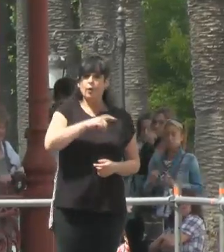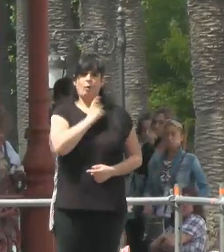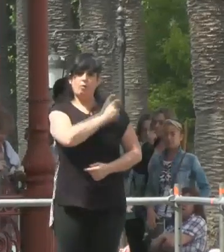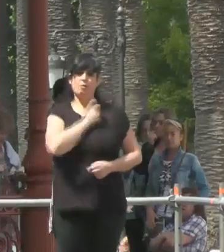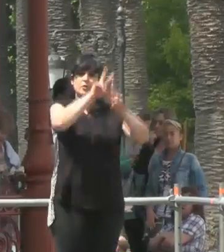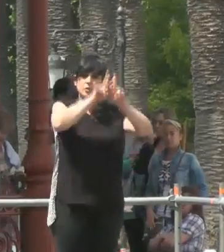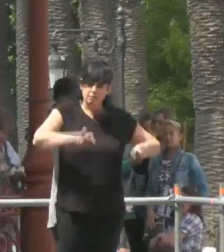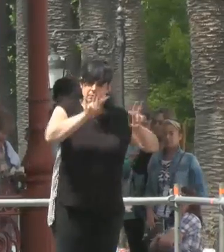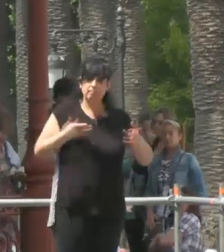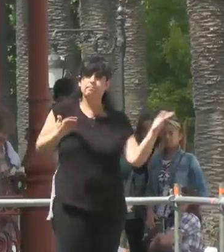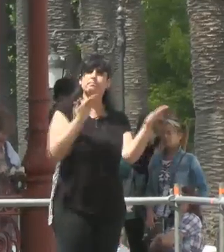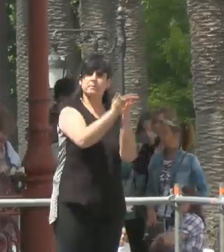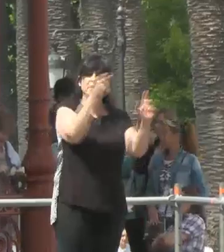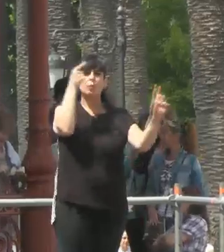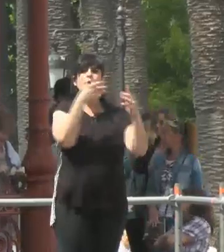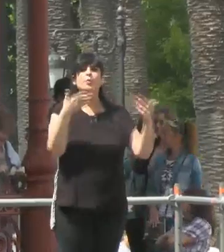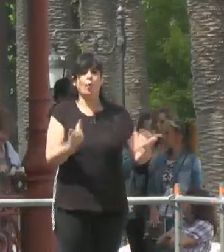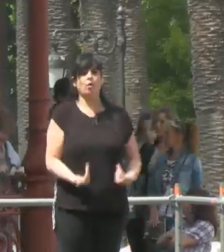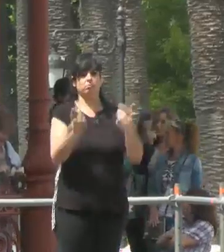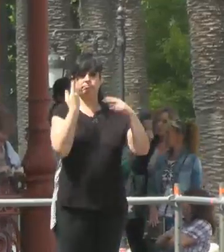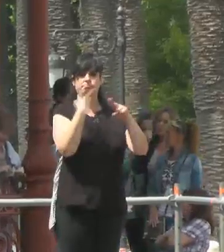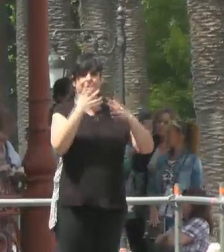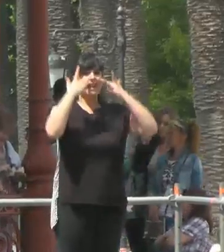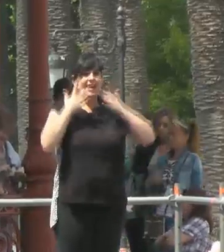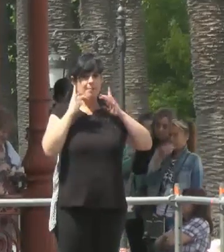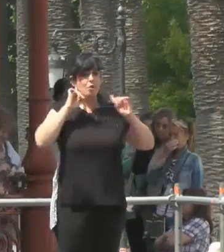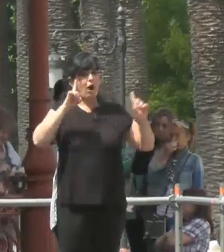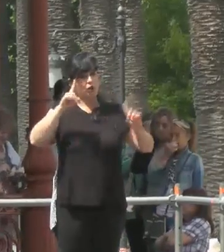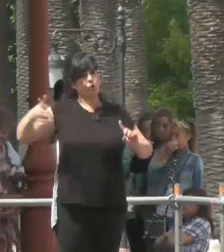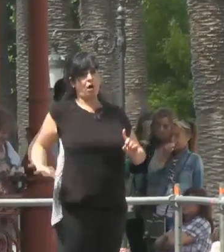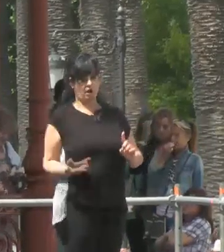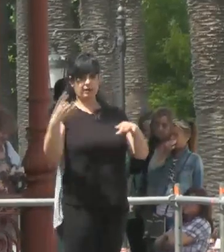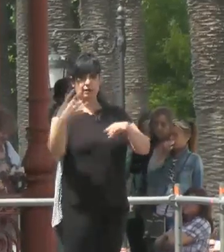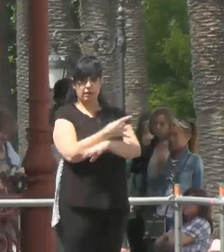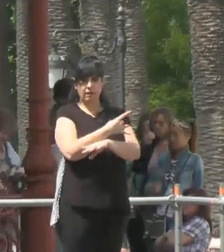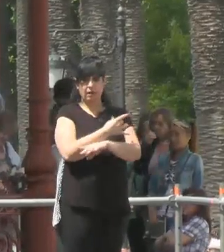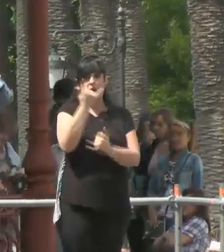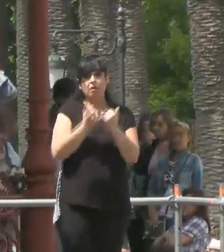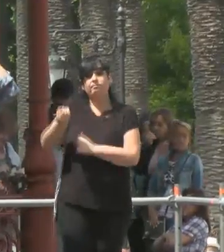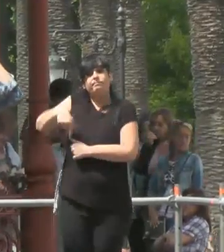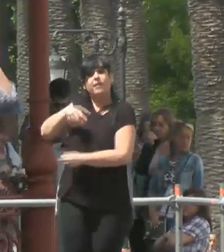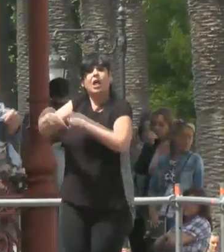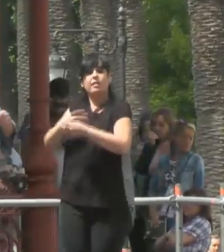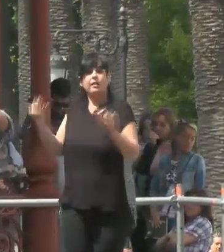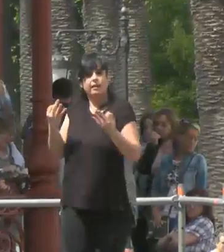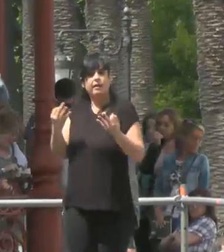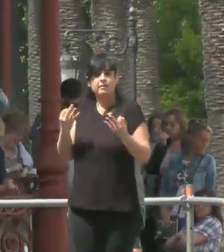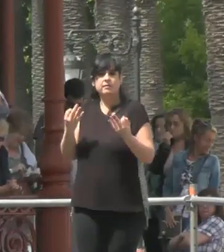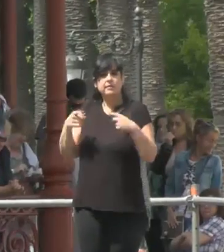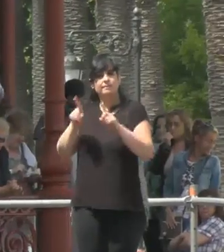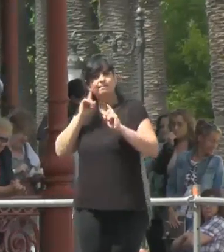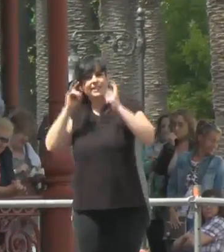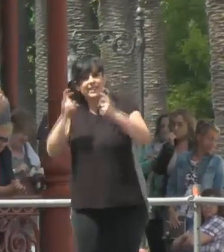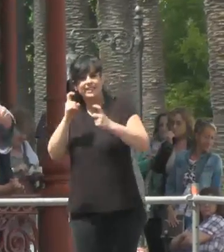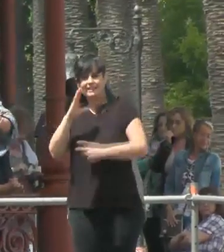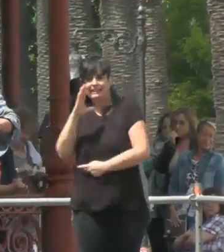comisión de investigación para depurar responsabilidades políticas no accidente de Angrois, e en cambio eles son os que queren tapar e